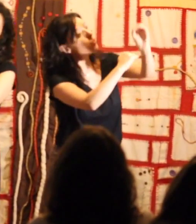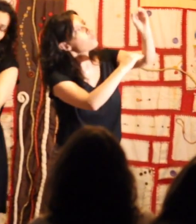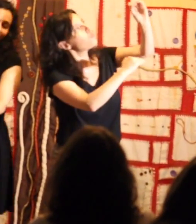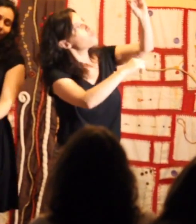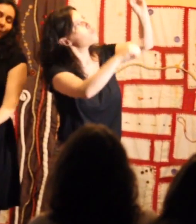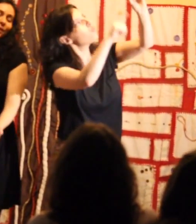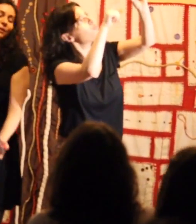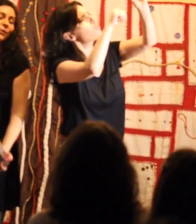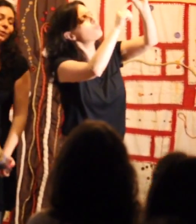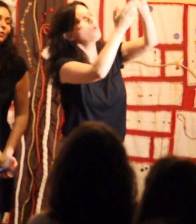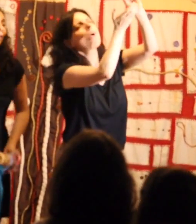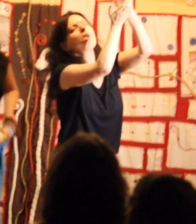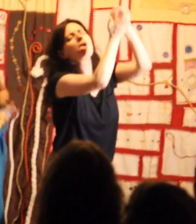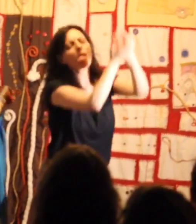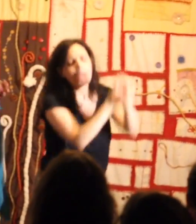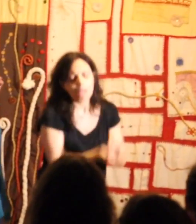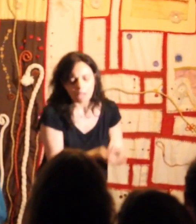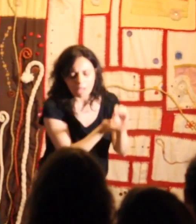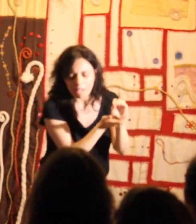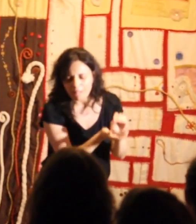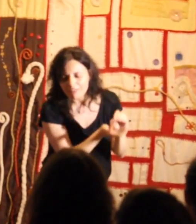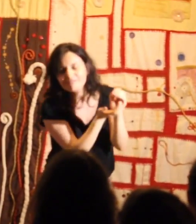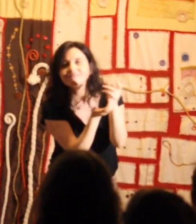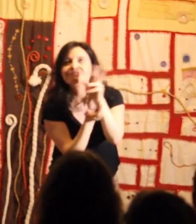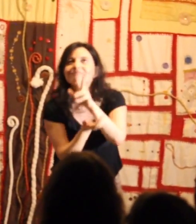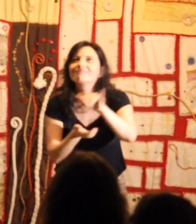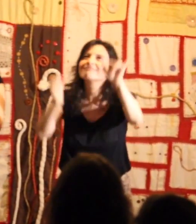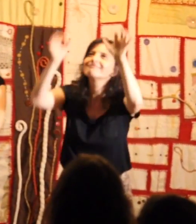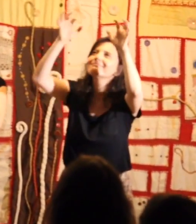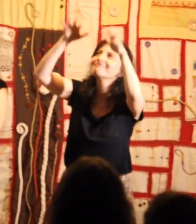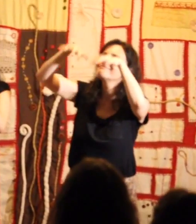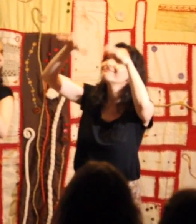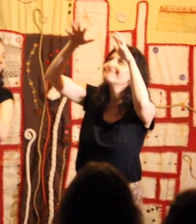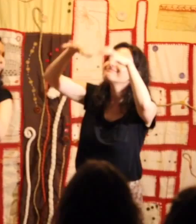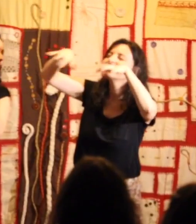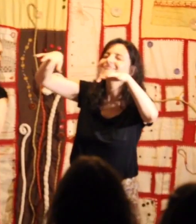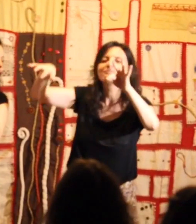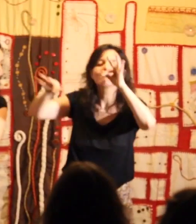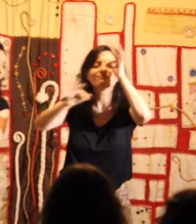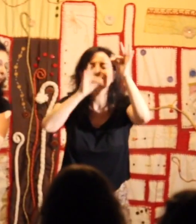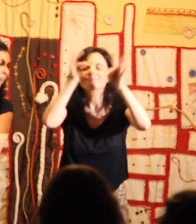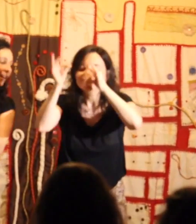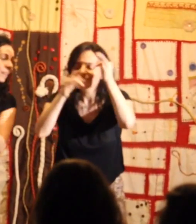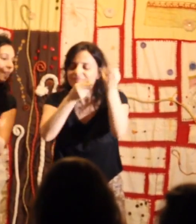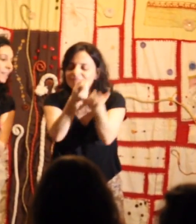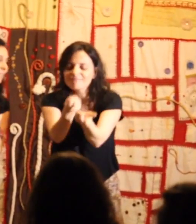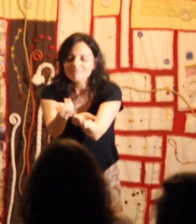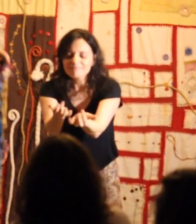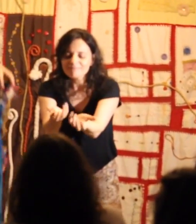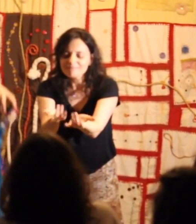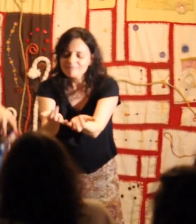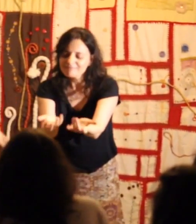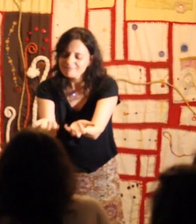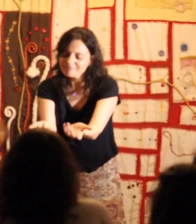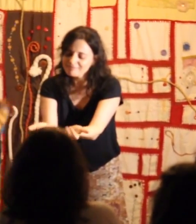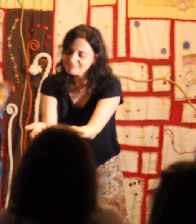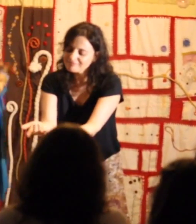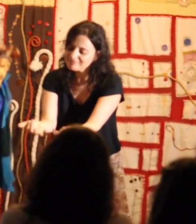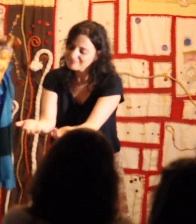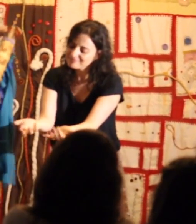vai chover quando o sol se cansar, para que flores não